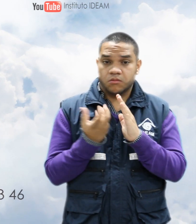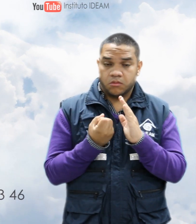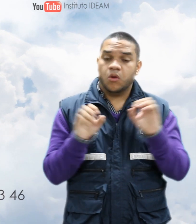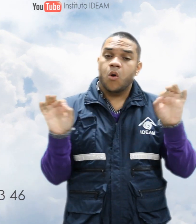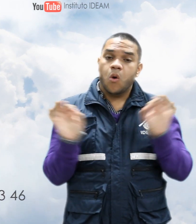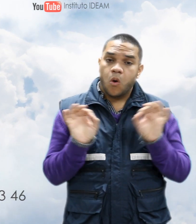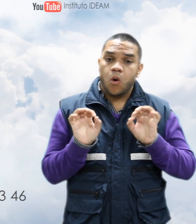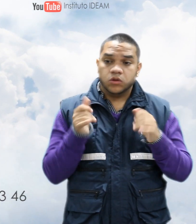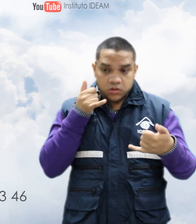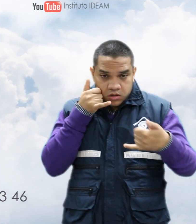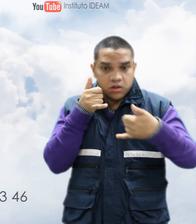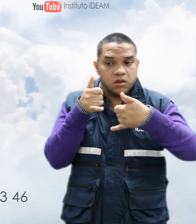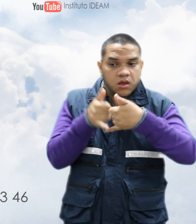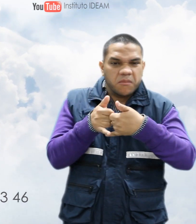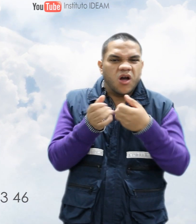comunicarse con los números que aparecen en pantalla.